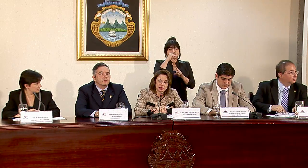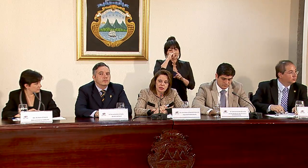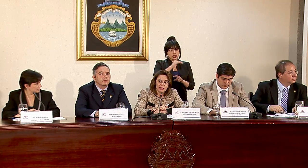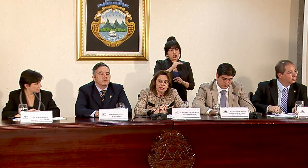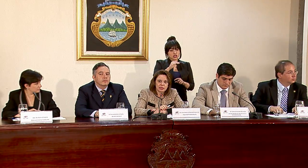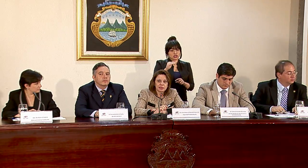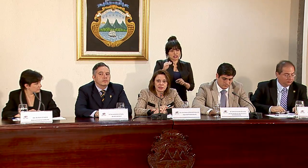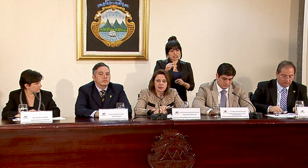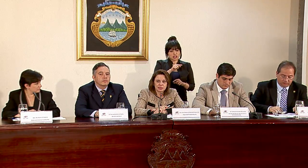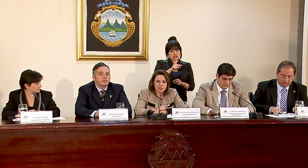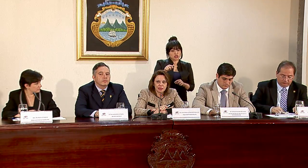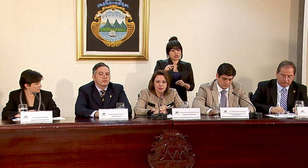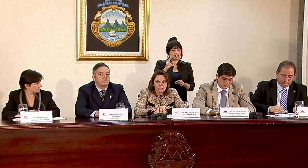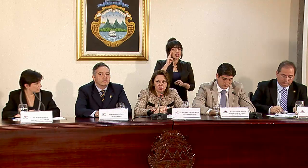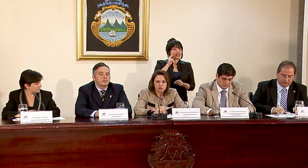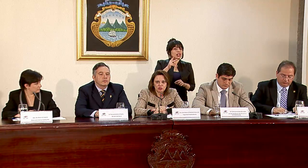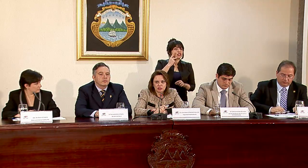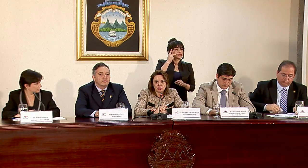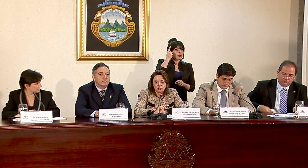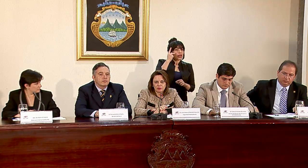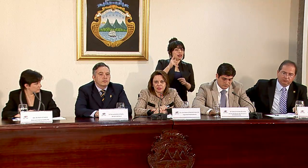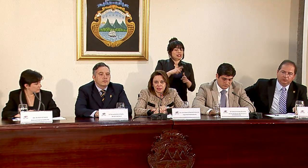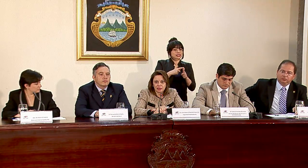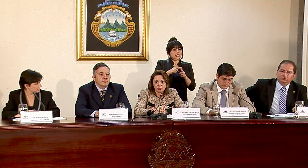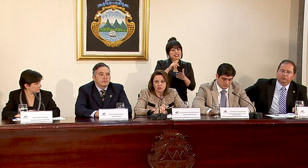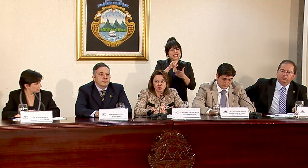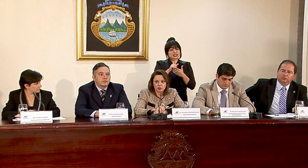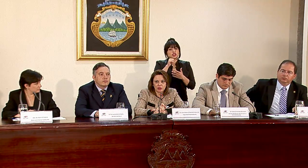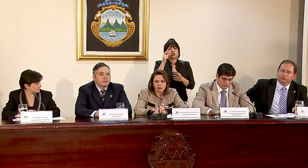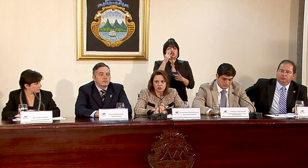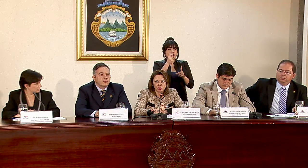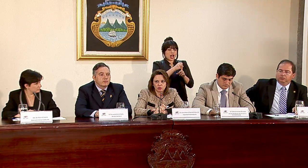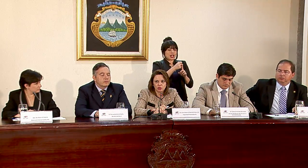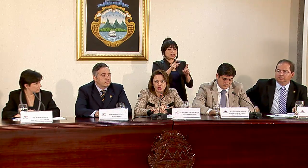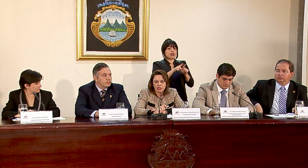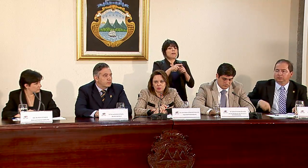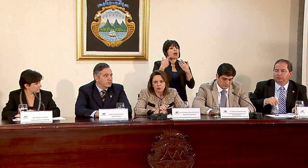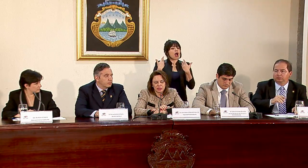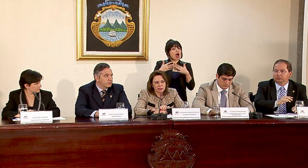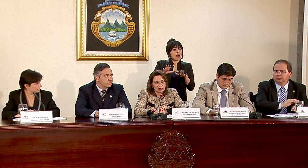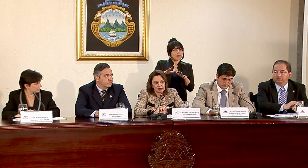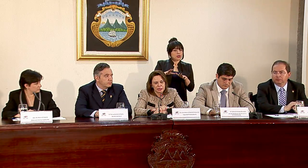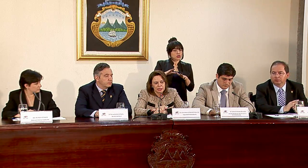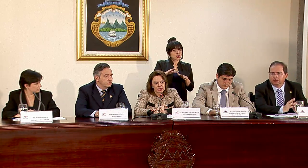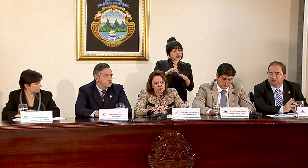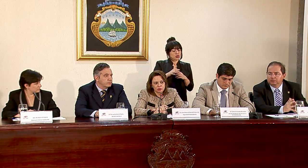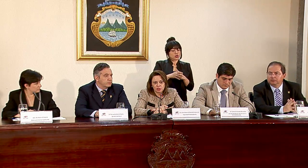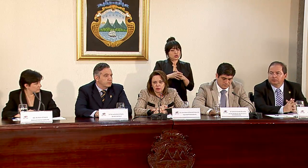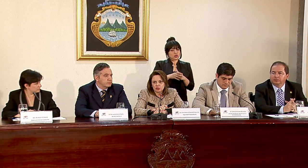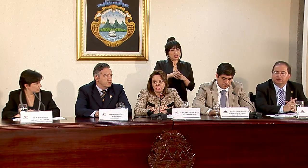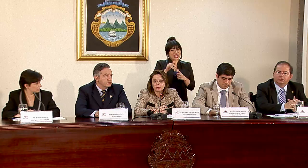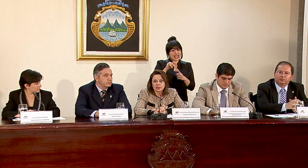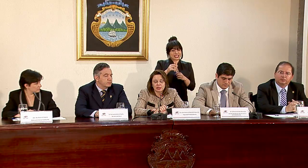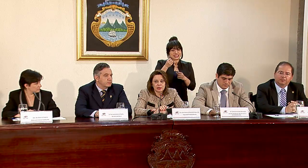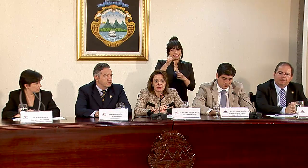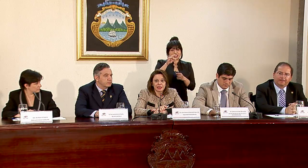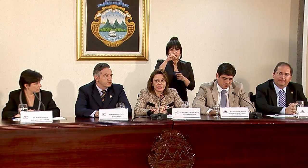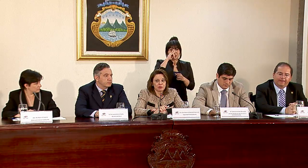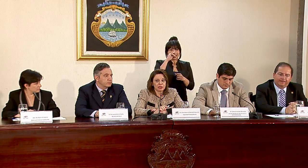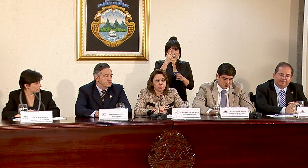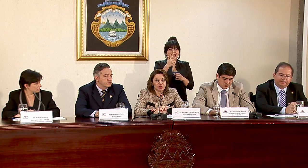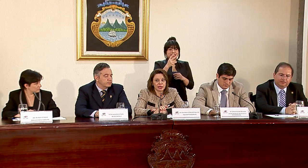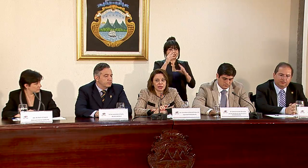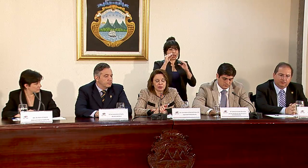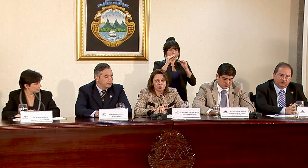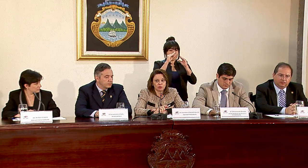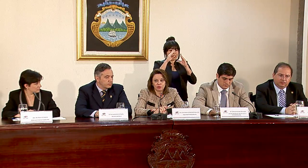y las niñas es la negligencia. No solamente la agresión, sino el abandono, el poder encontrar un chiquito a las tres de la mañana